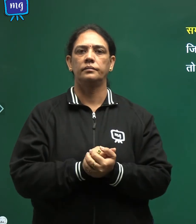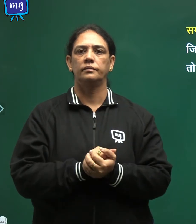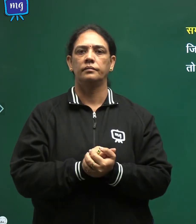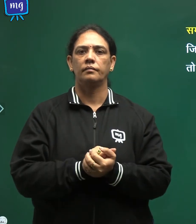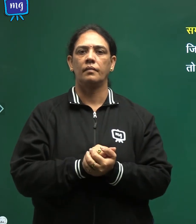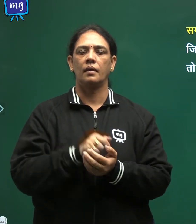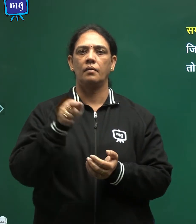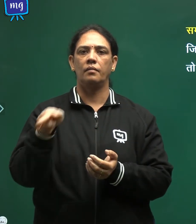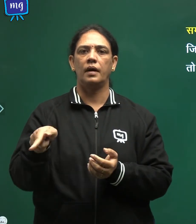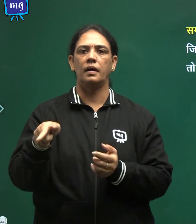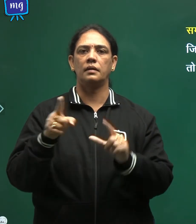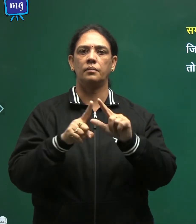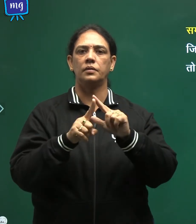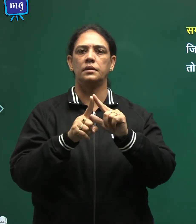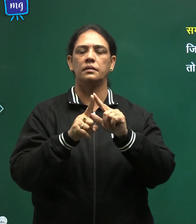वह त्रिभुज